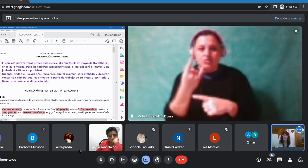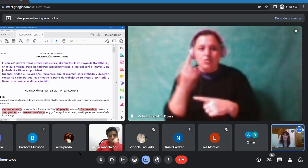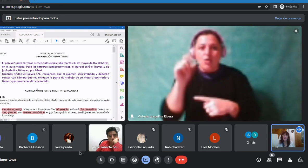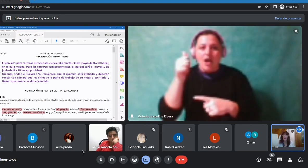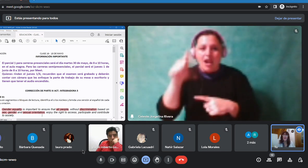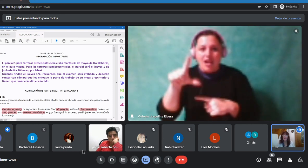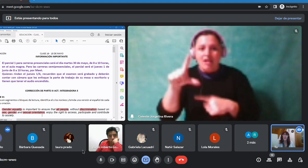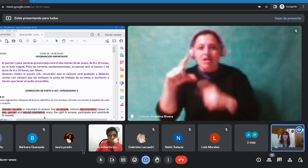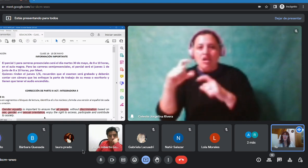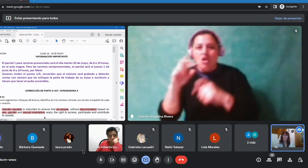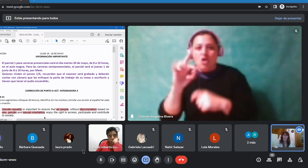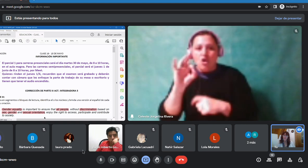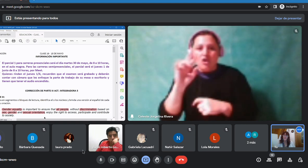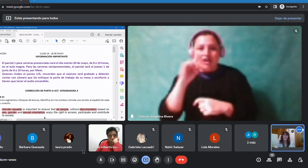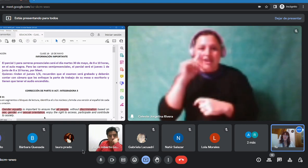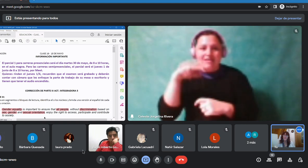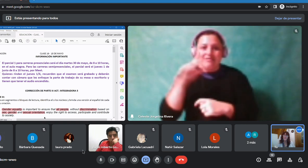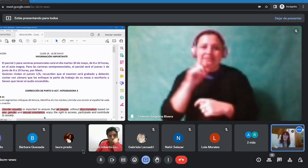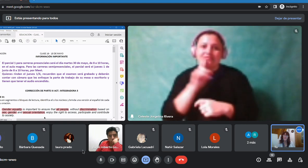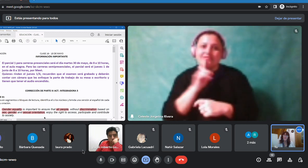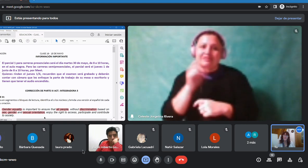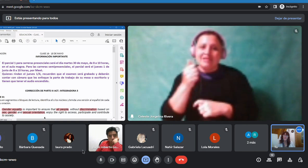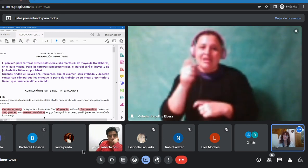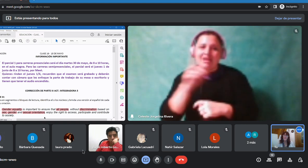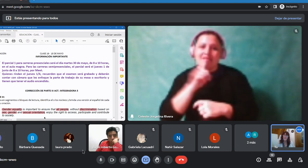Orientation. ¿De ahí a dónde vamos?